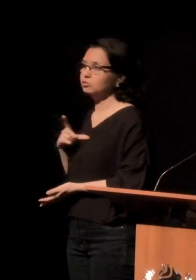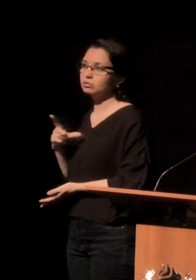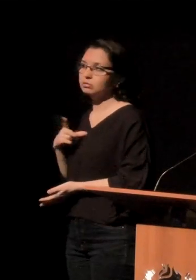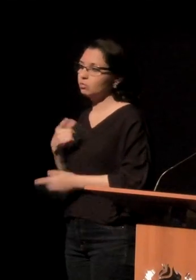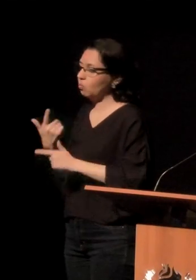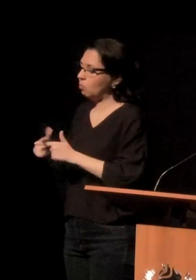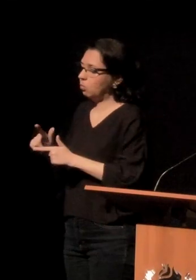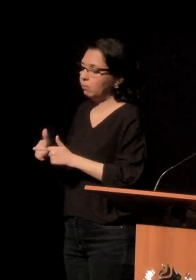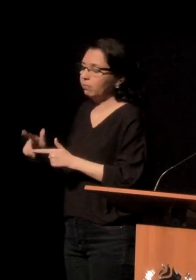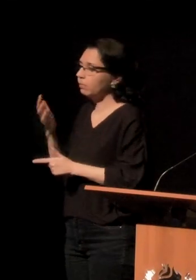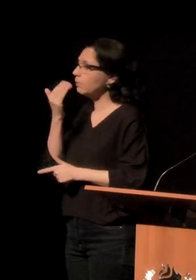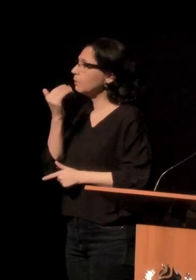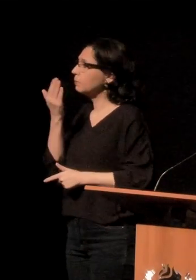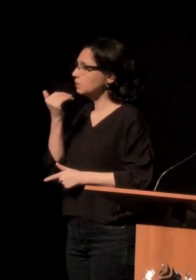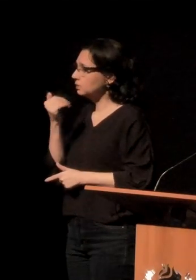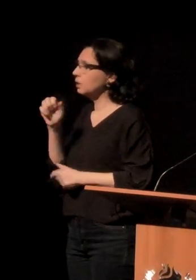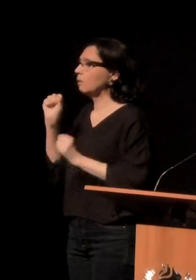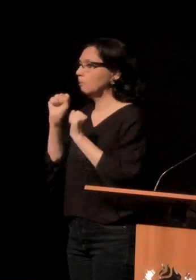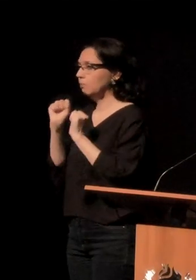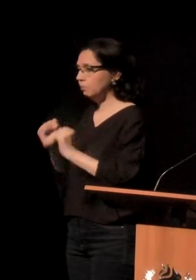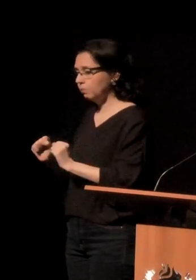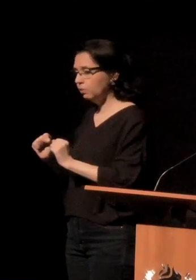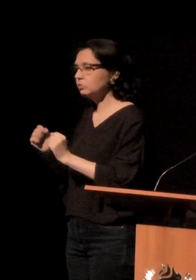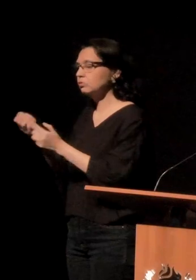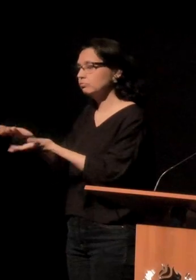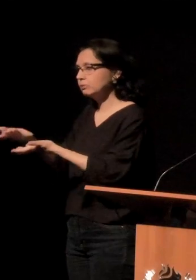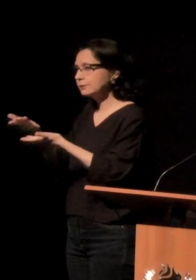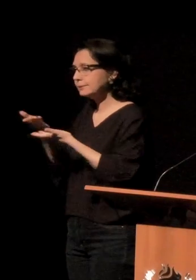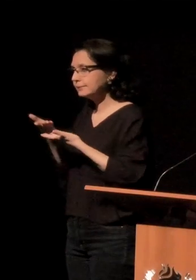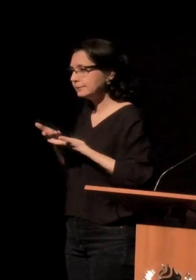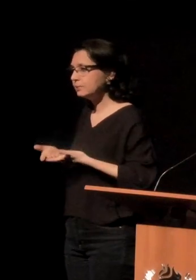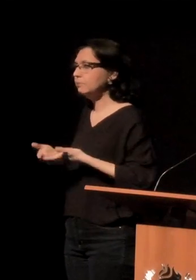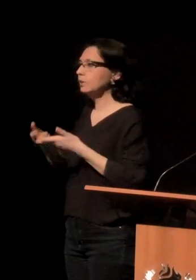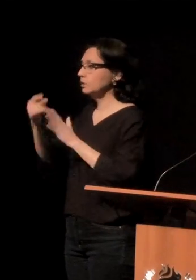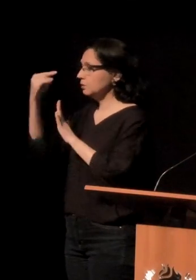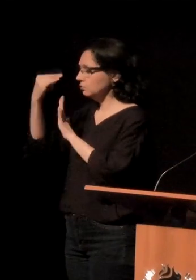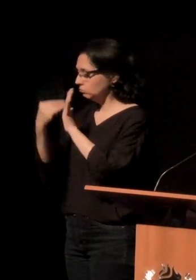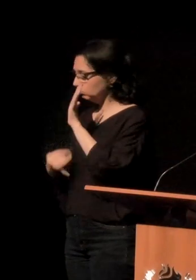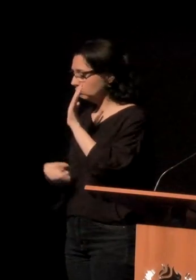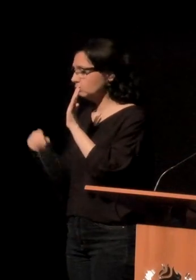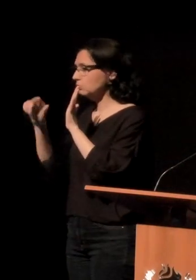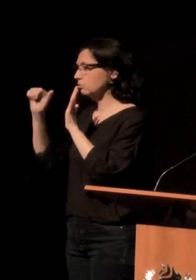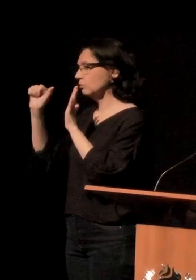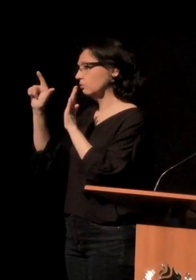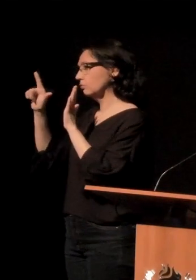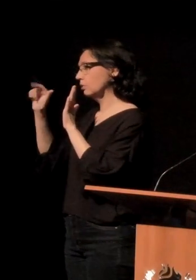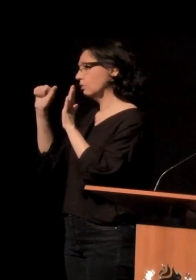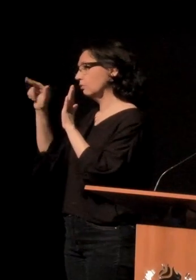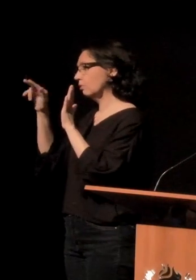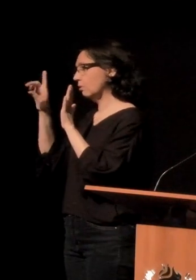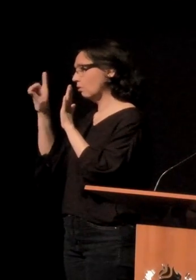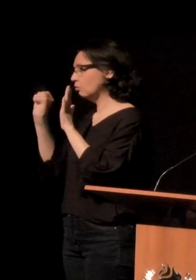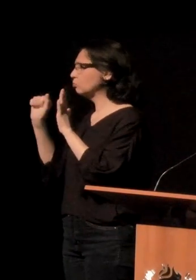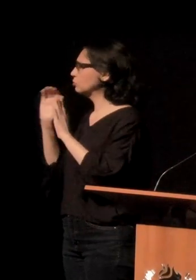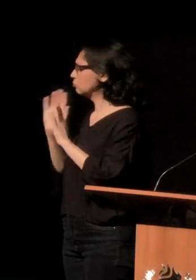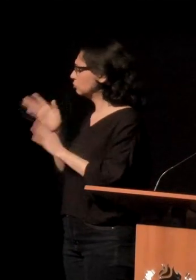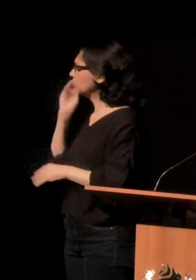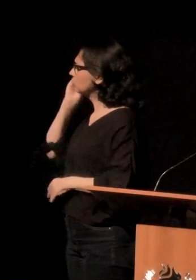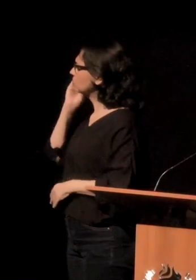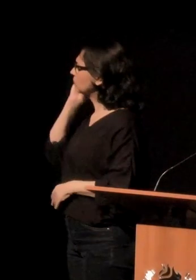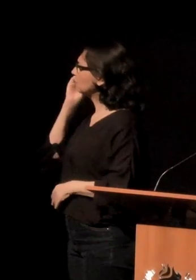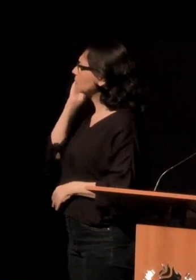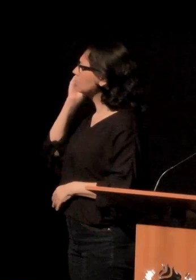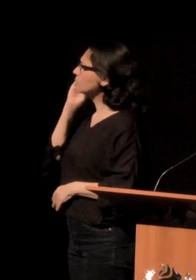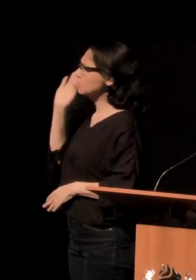elas possam ser atendidas e receber esses laudos tá isso é bem possível numa das minhas experiências a gente na época